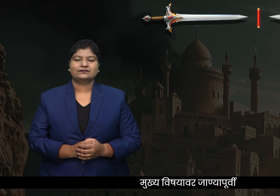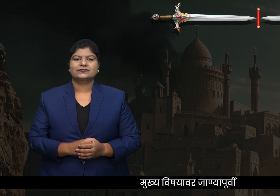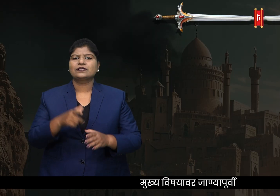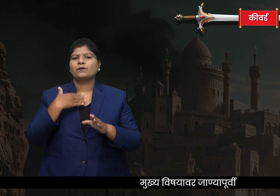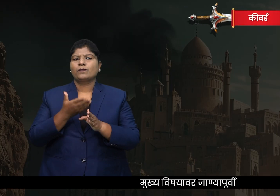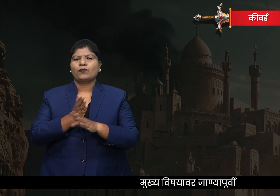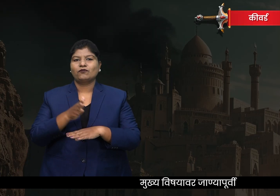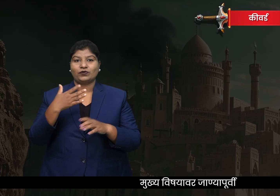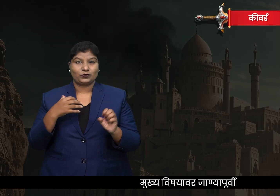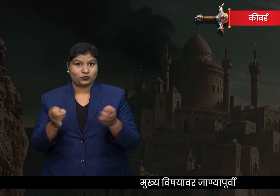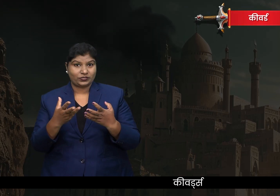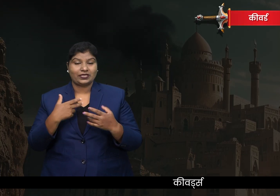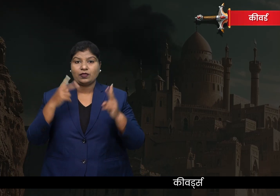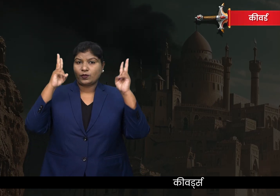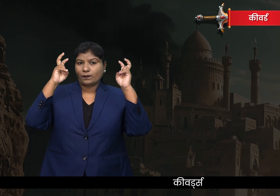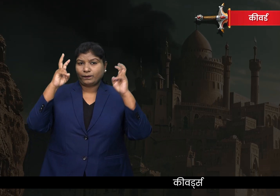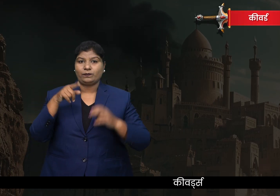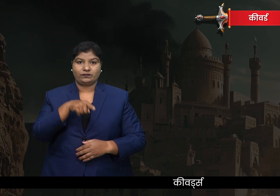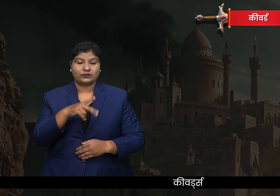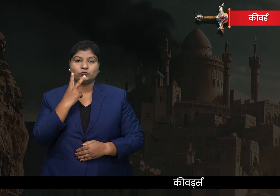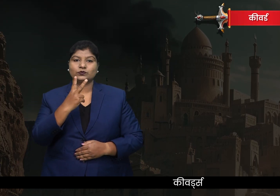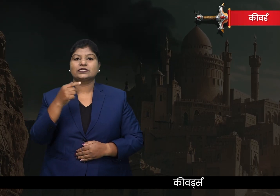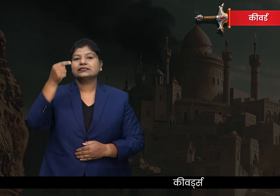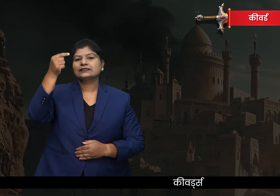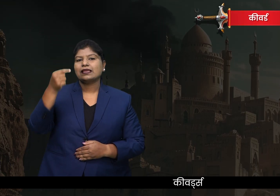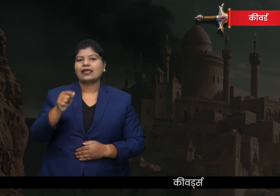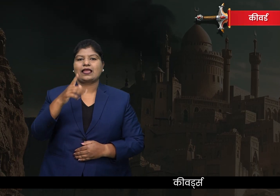मुख्य विषयावर जाण्यापूर्वी या धड्यातील कीवर्ड्स.